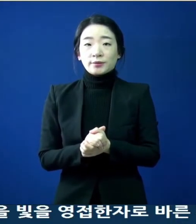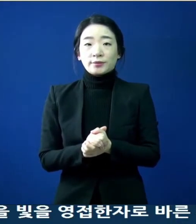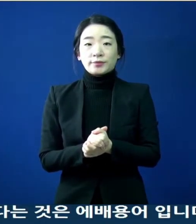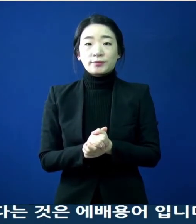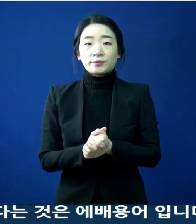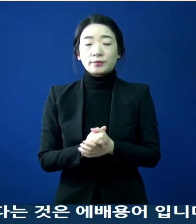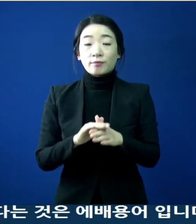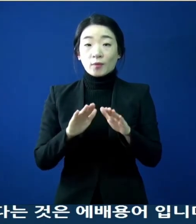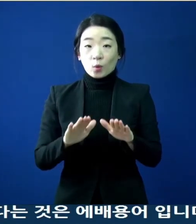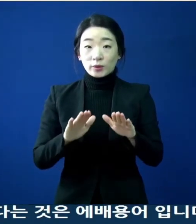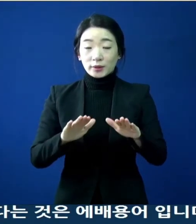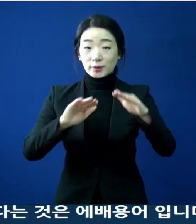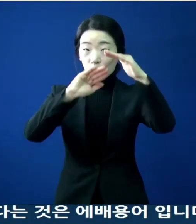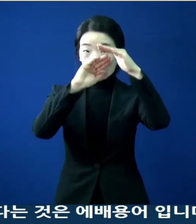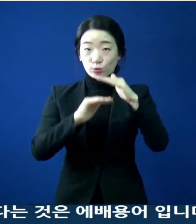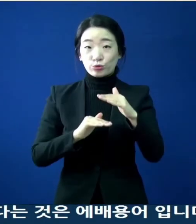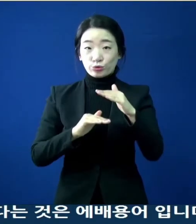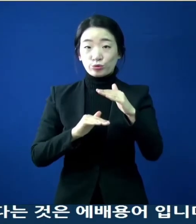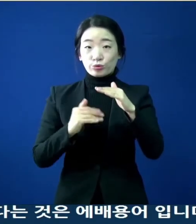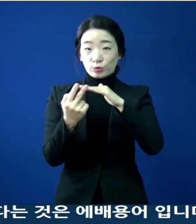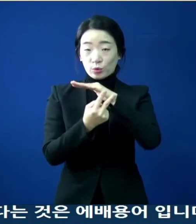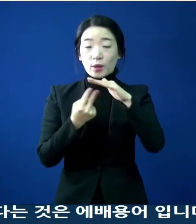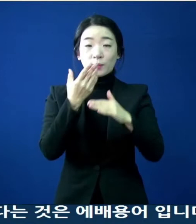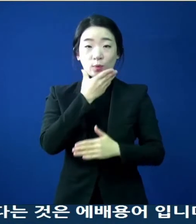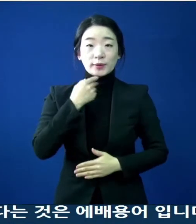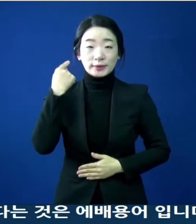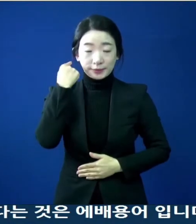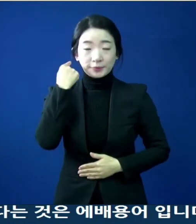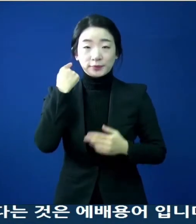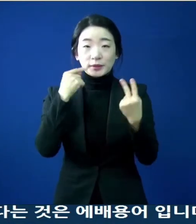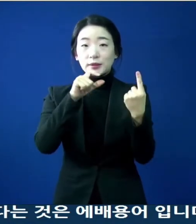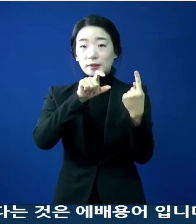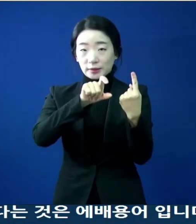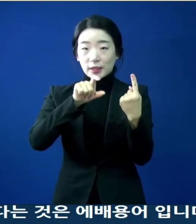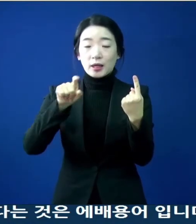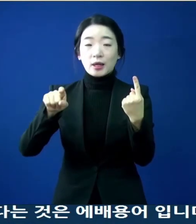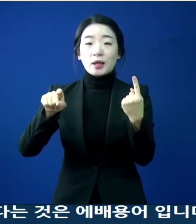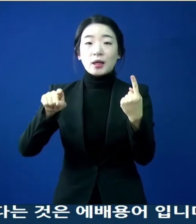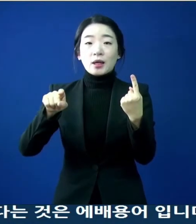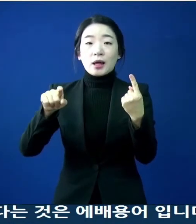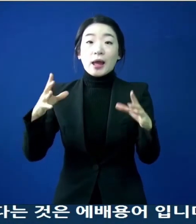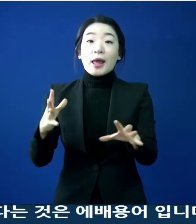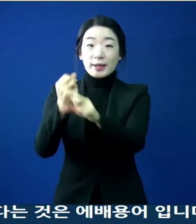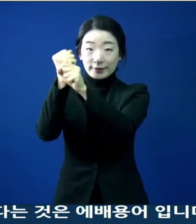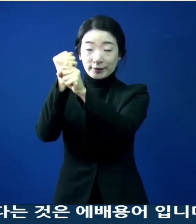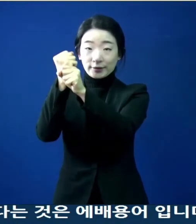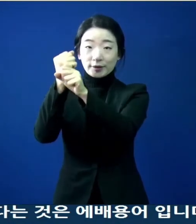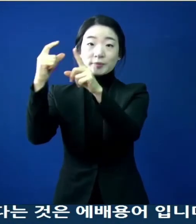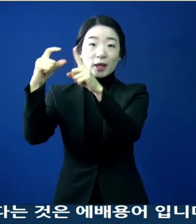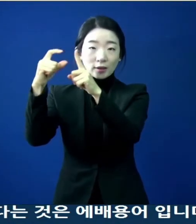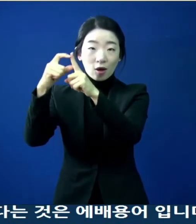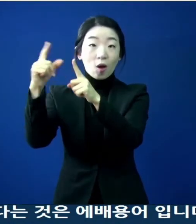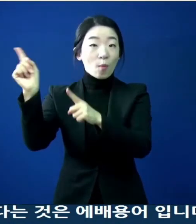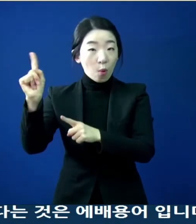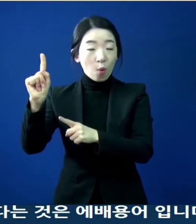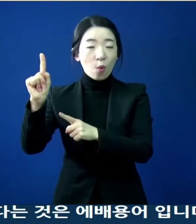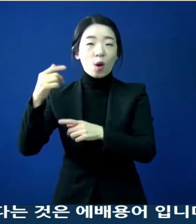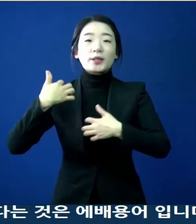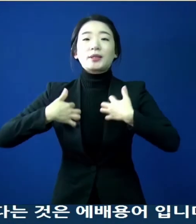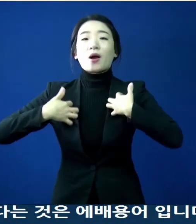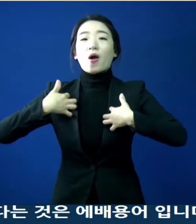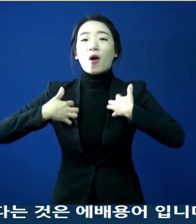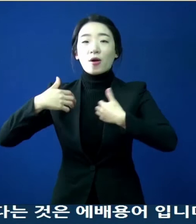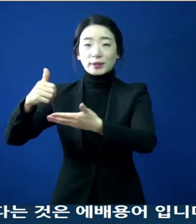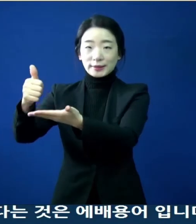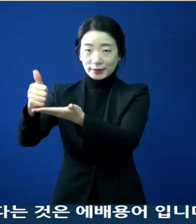오늘 본문으로 다시 돌아와 보면 본문의 핵심은 영접하는 자였습니다. 참빛이 세상에 와서 비추었는데